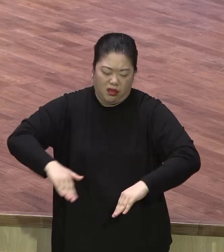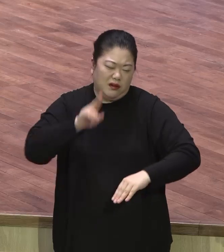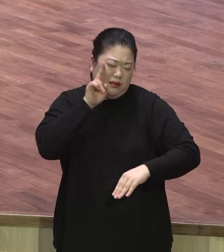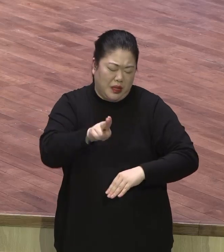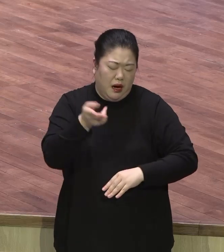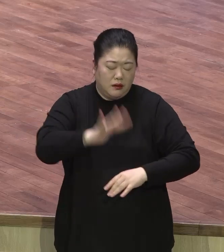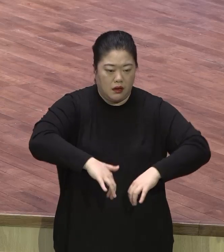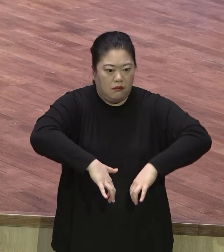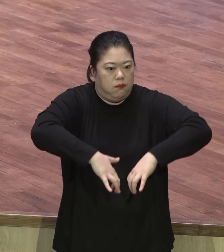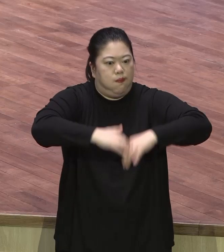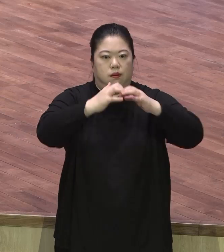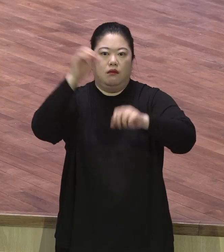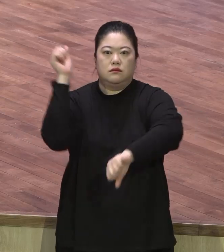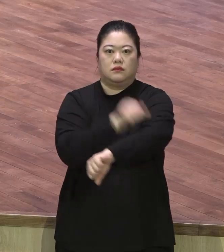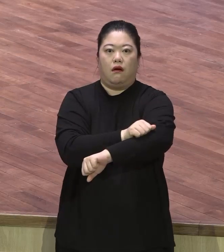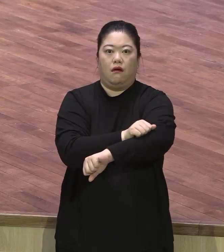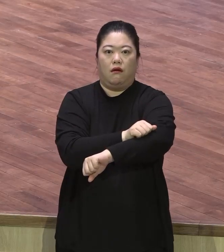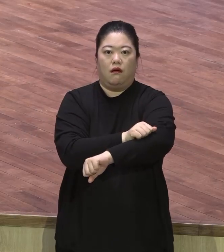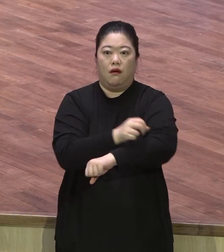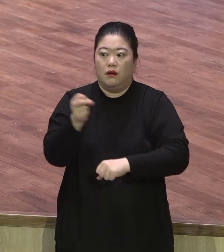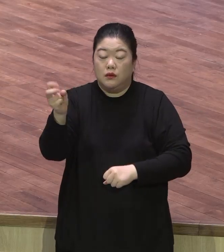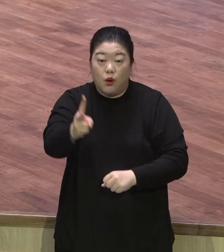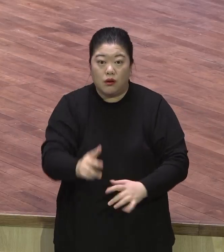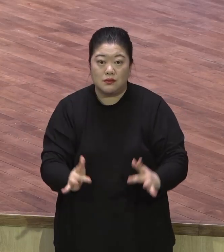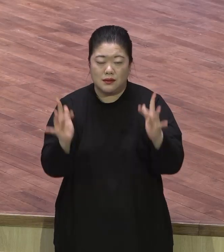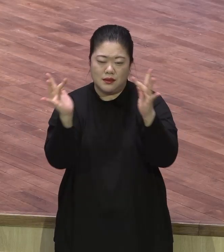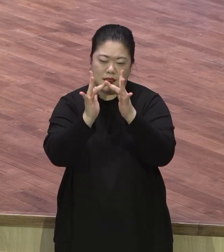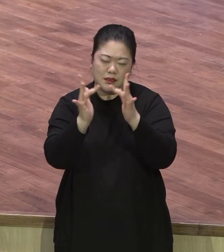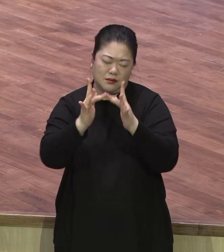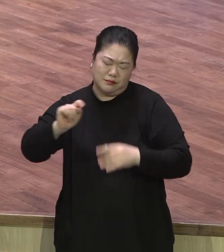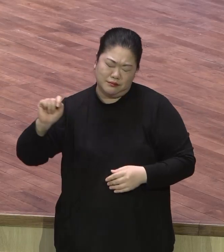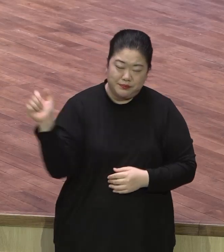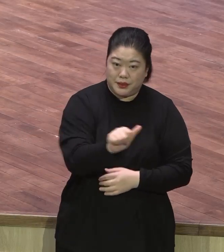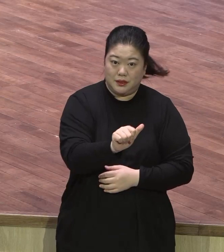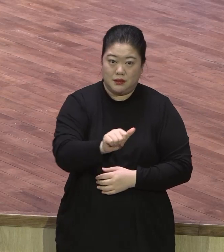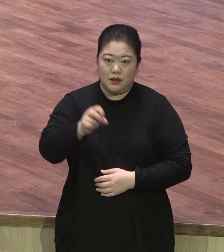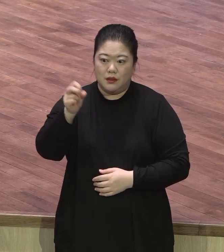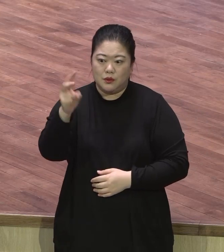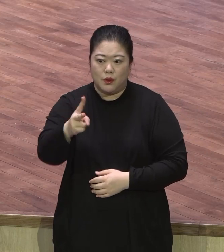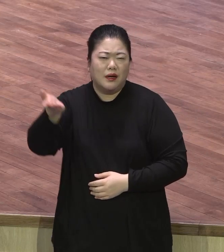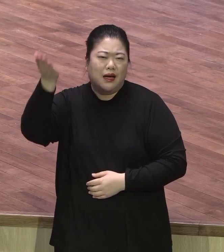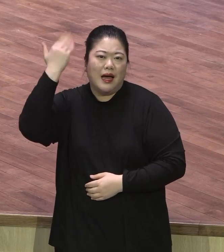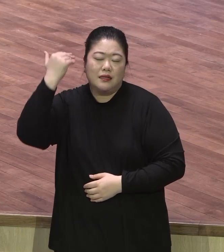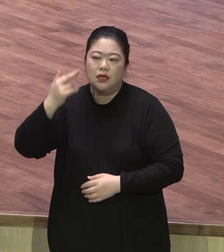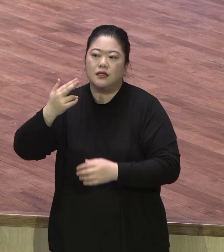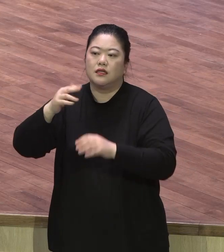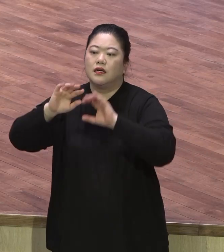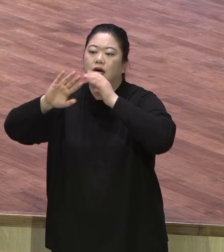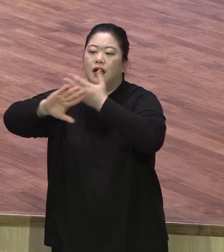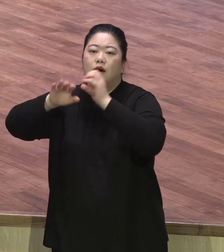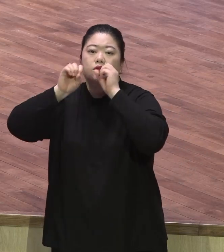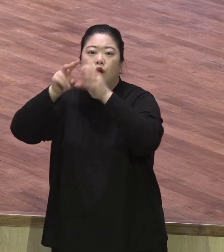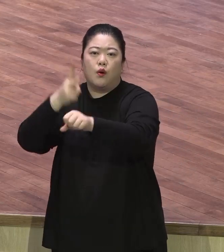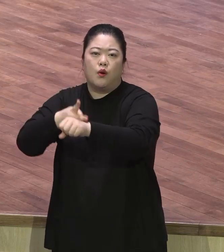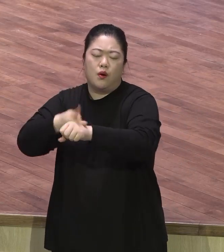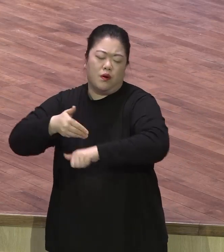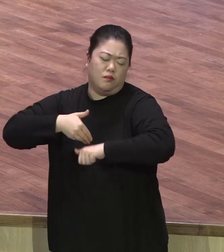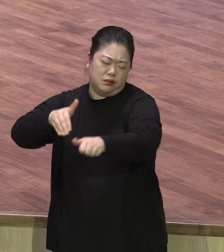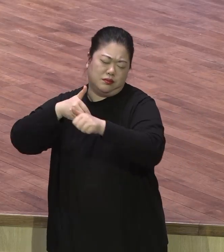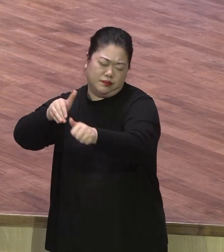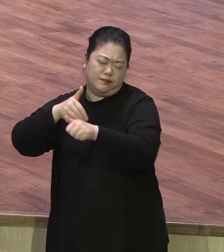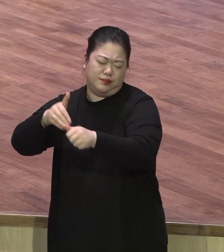땅으로 세계 제2위의 선교사를 많이 파송 국가가 된 것도 뭐냐 이런 열정이기 때문에